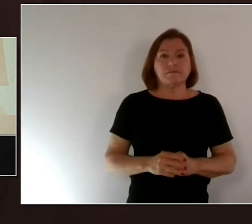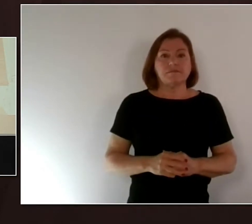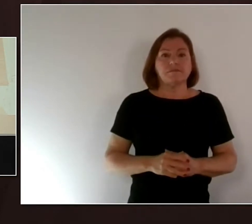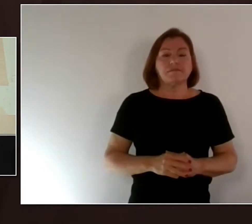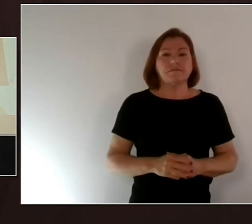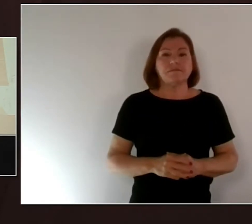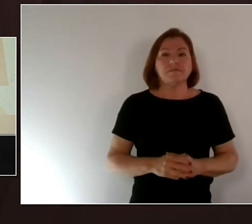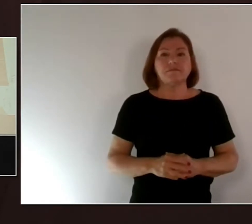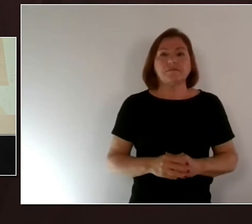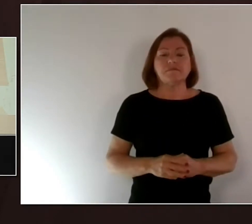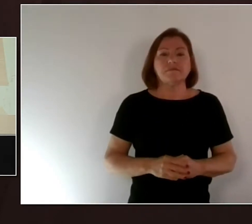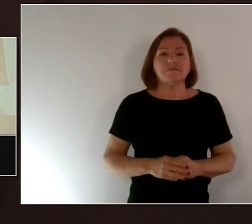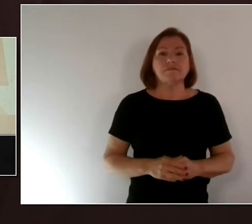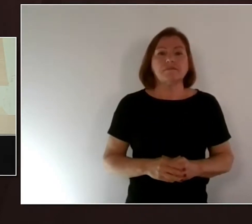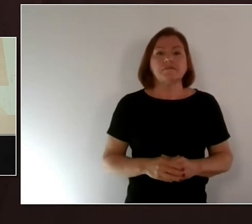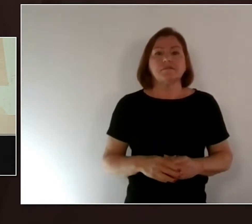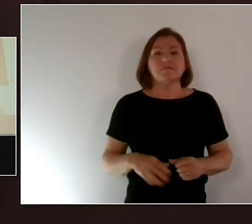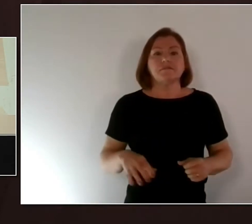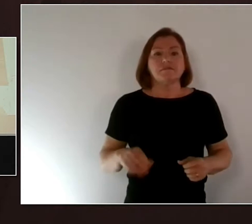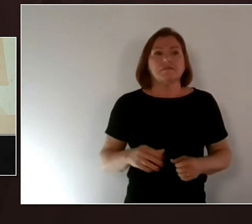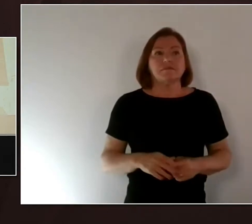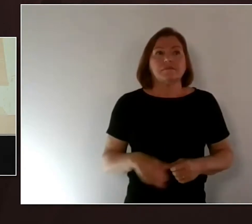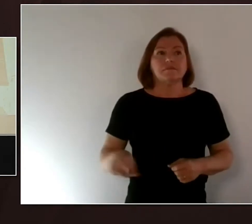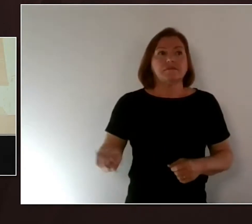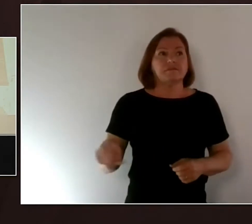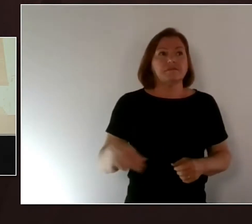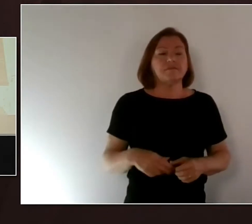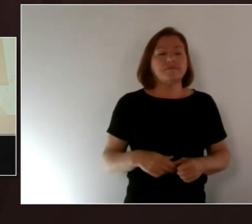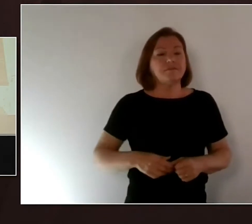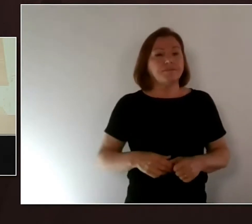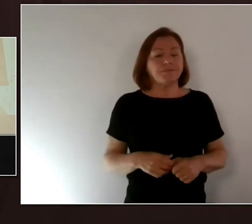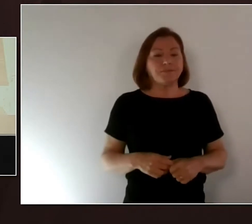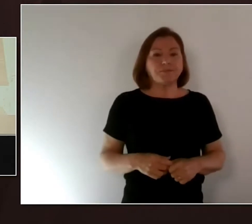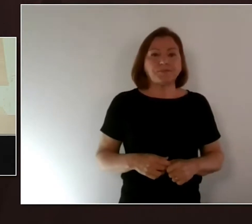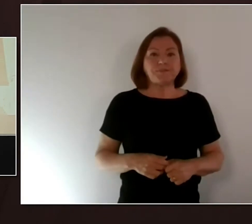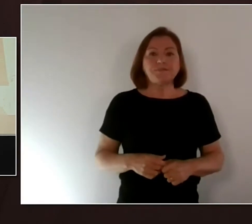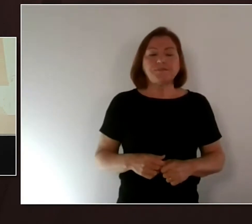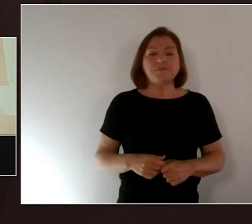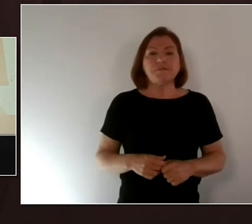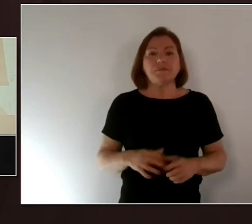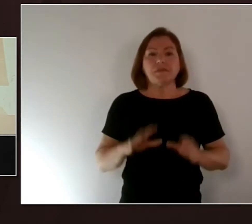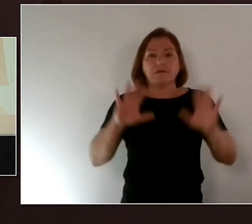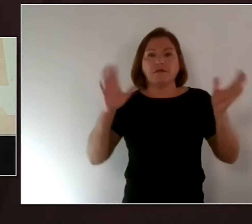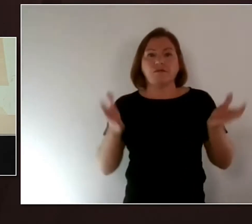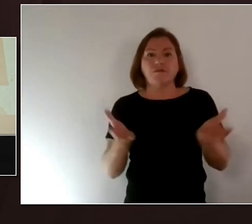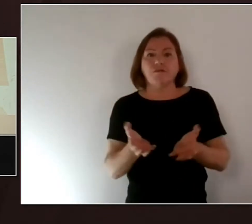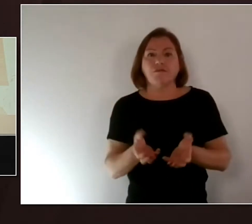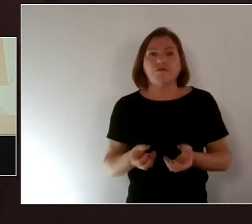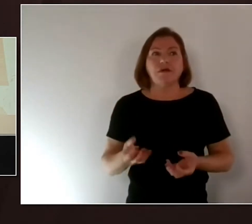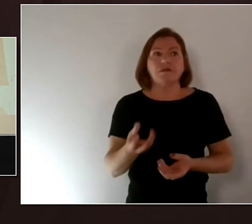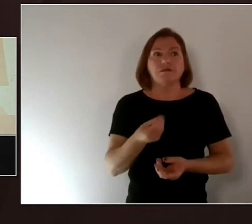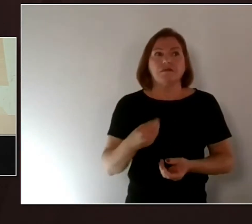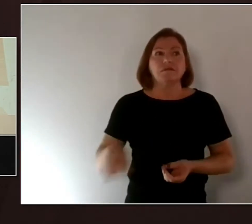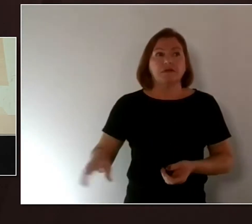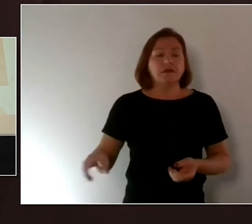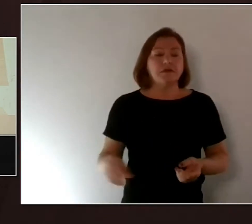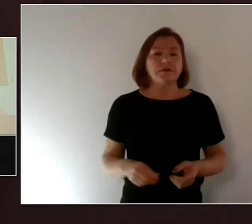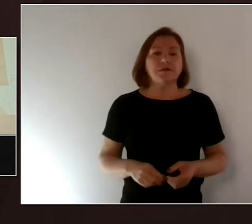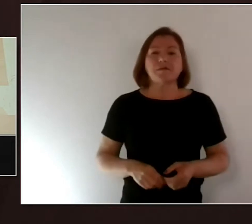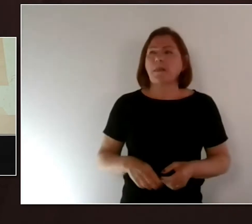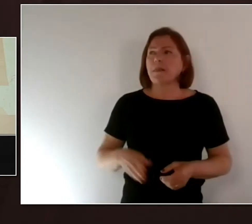as despedaçarás como um vaso de oleiro, né? Então, irmãos, Deus